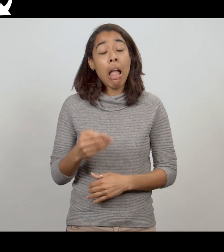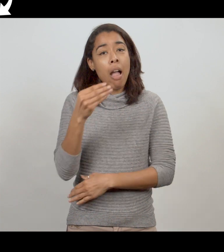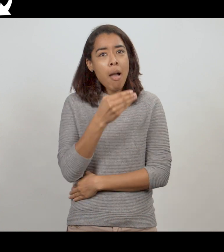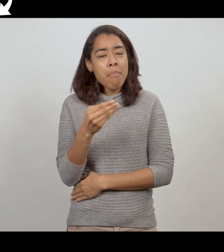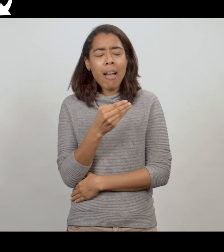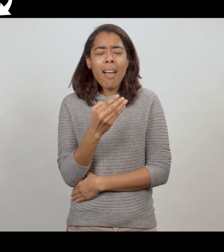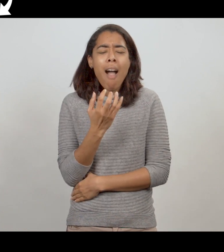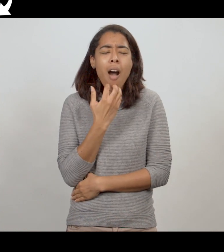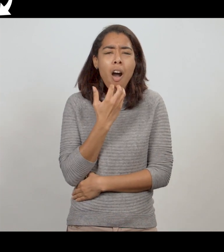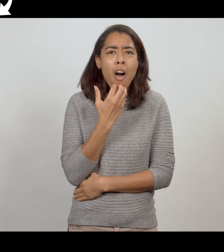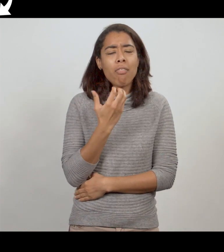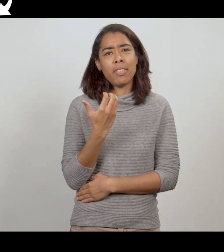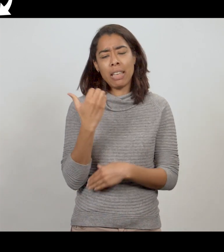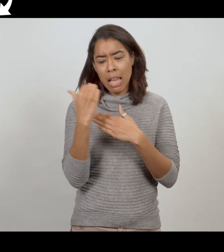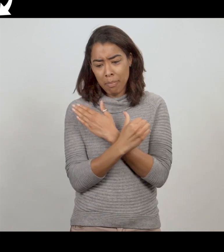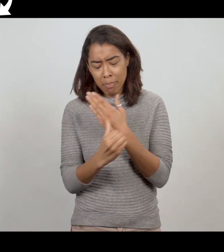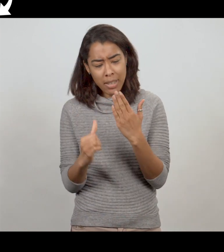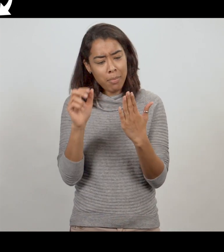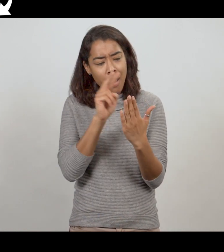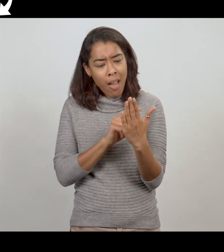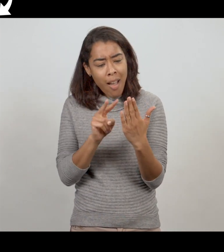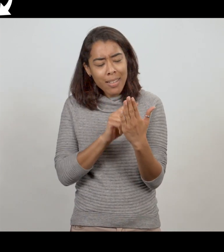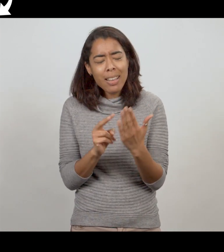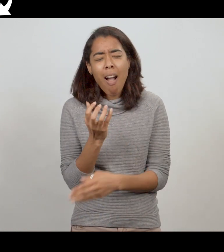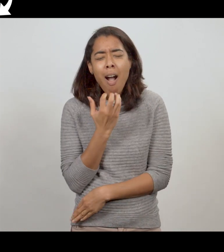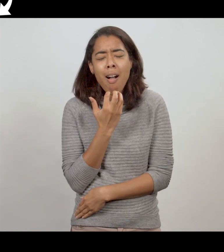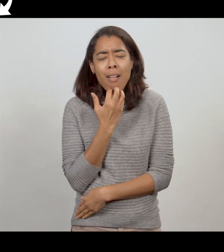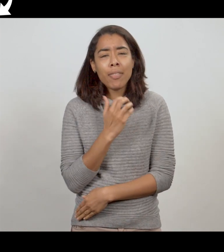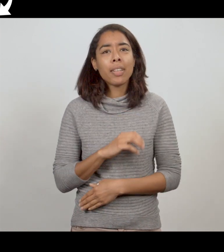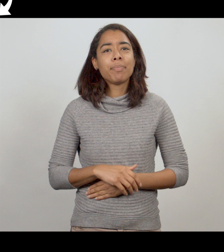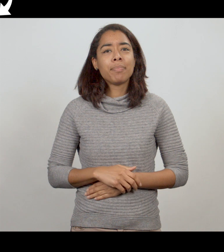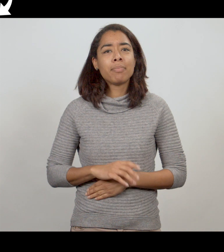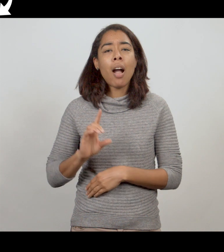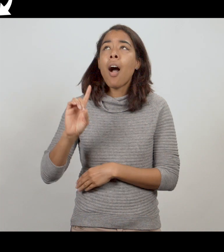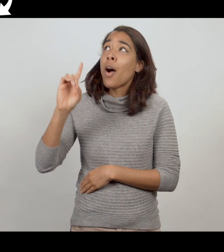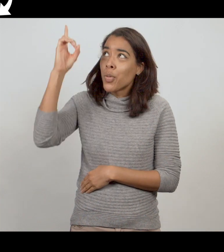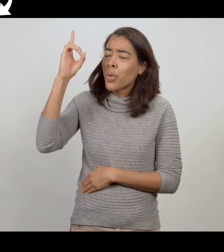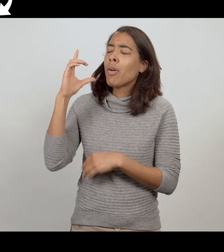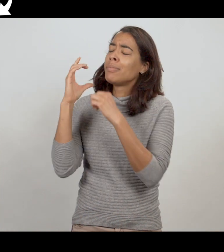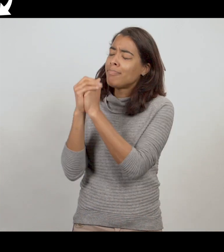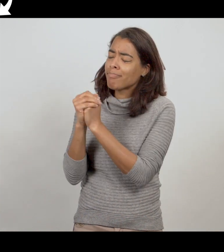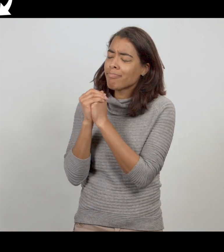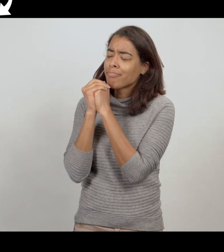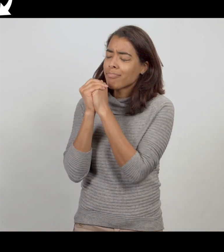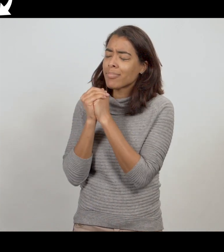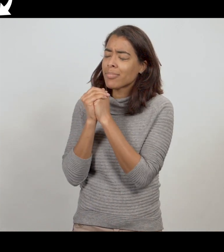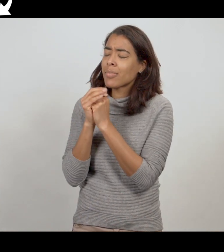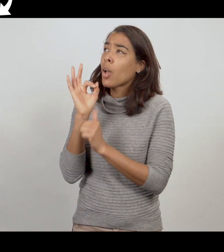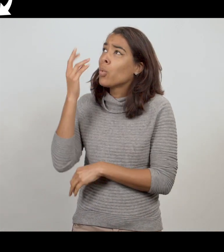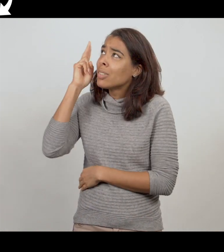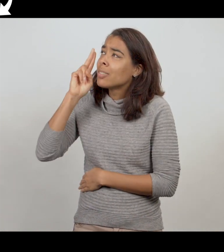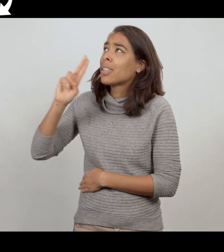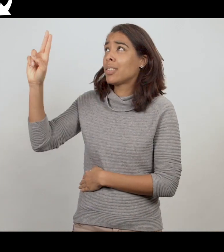Marie désirait tant pouvoir lire la Bible qu'elle en fit un sujet de prière.